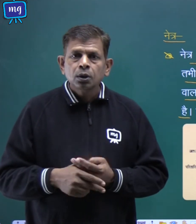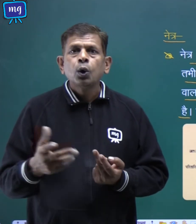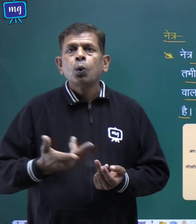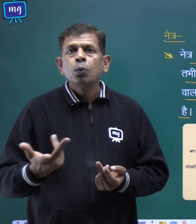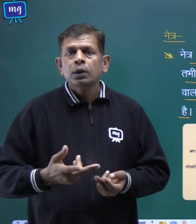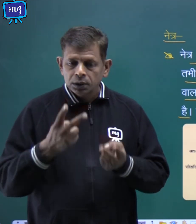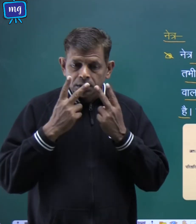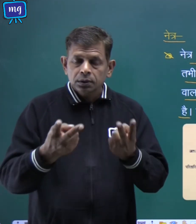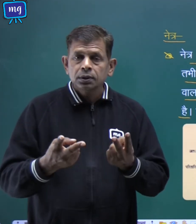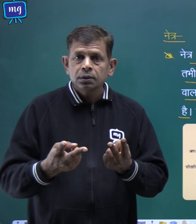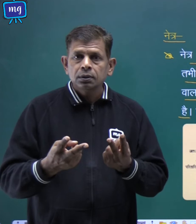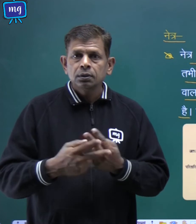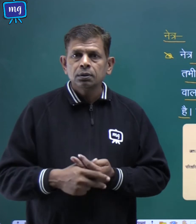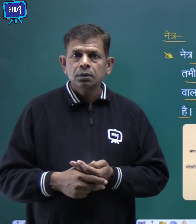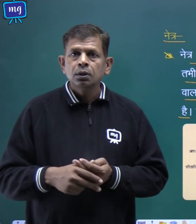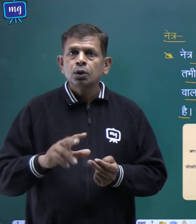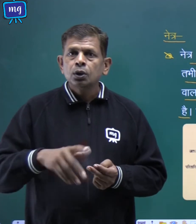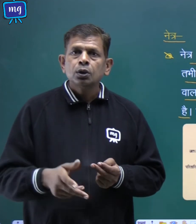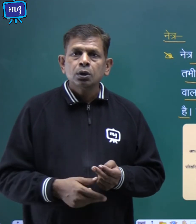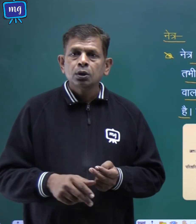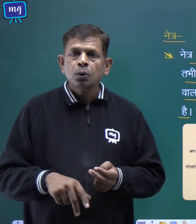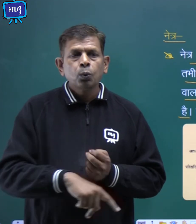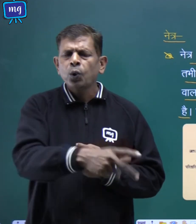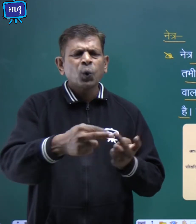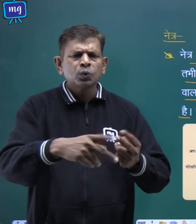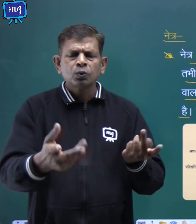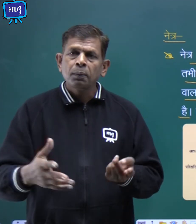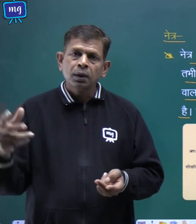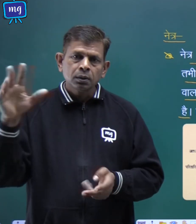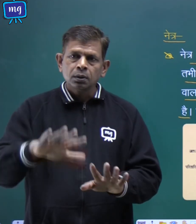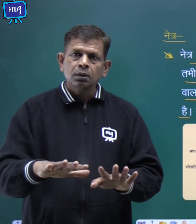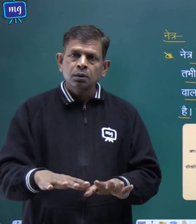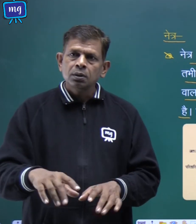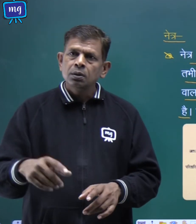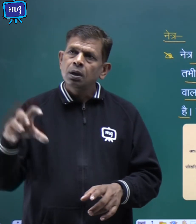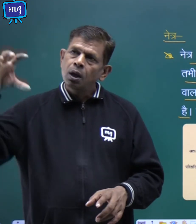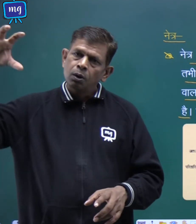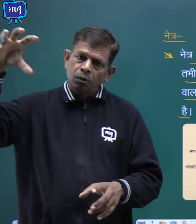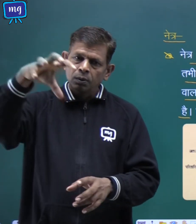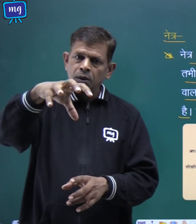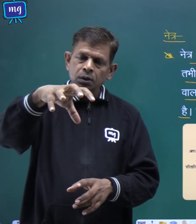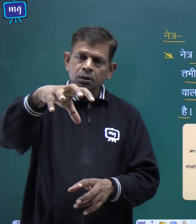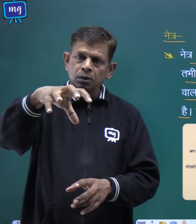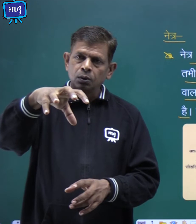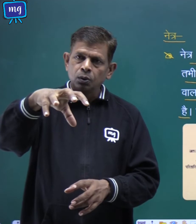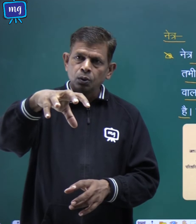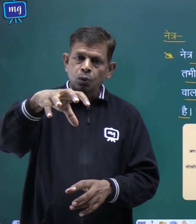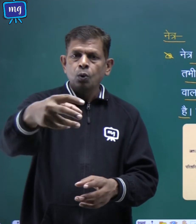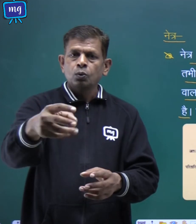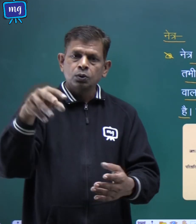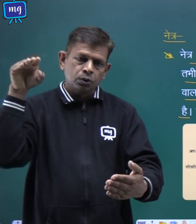वो कैसे देखते हैं कि जब वस्तुओं पर जो प्रकाश पड़ रहा है वो